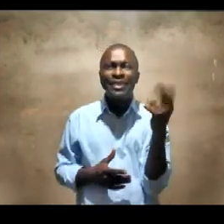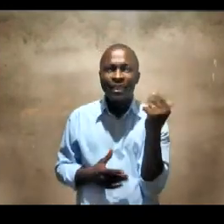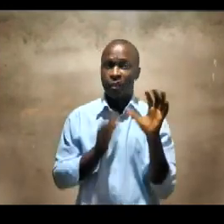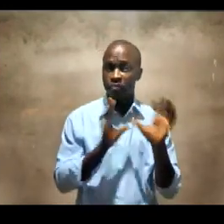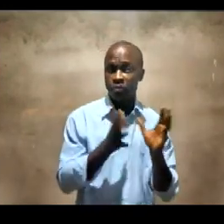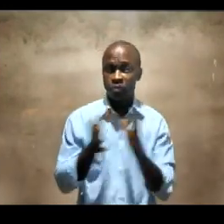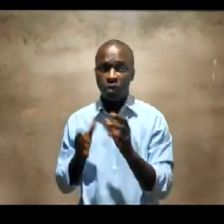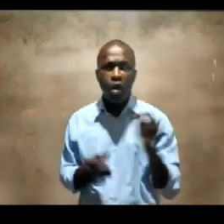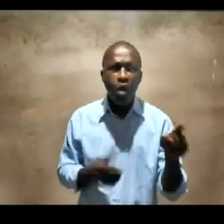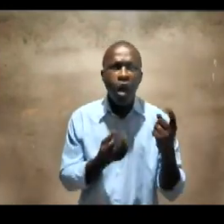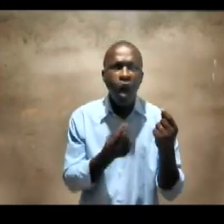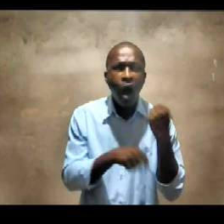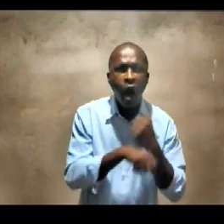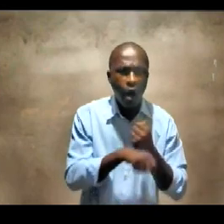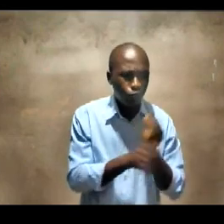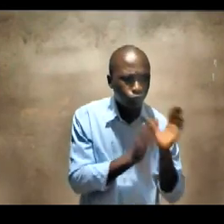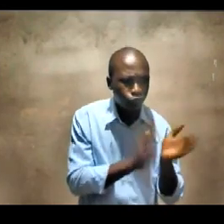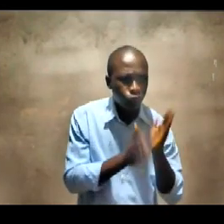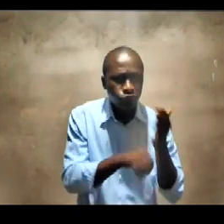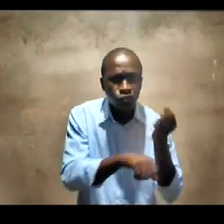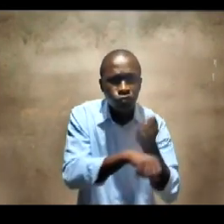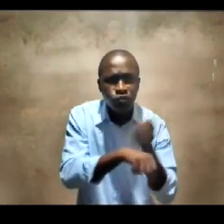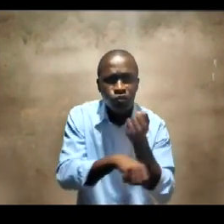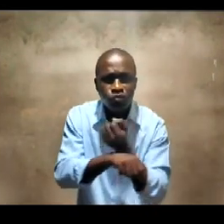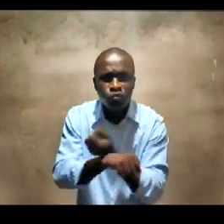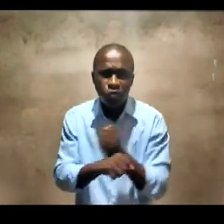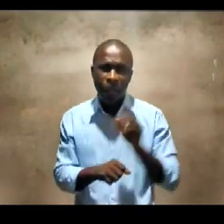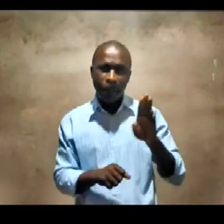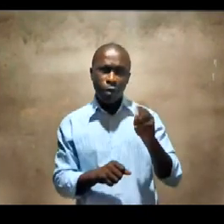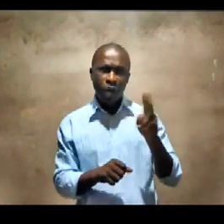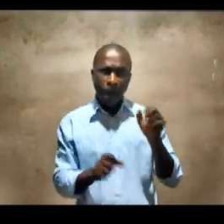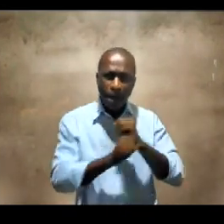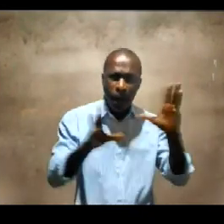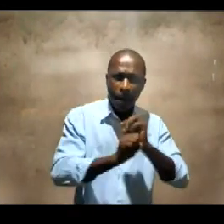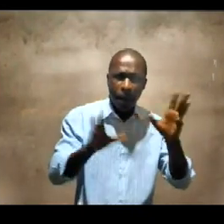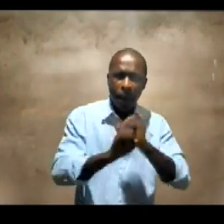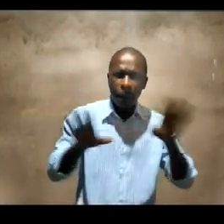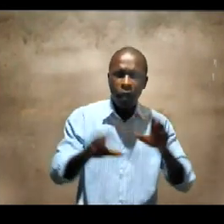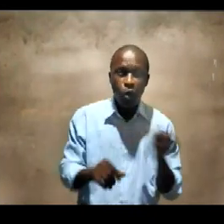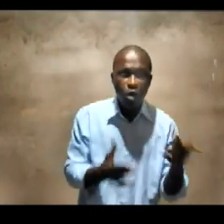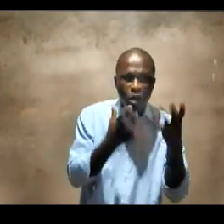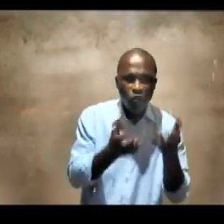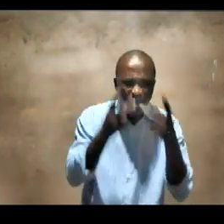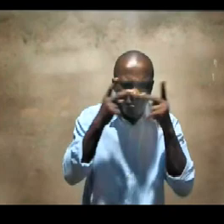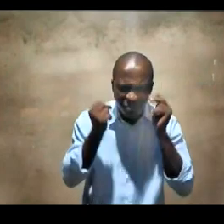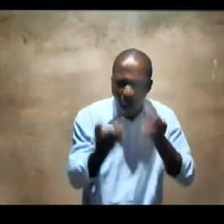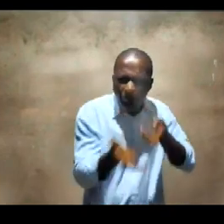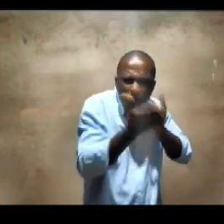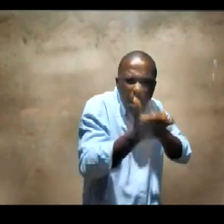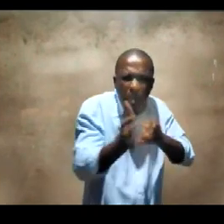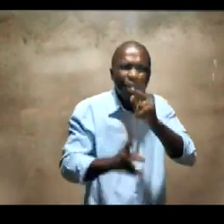celle-ci par rapport aux autres est que les préparatifs étaient à un stade très avancé pour réaliser des actes